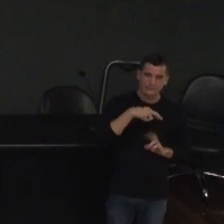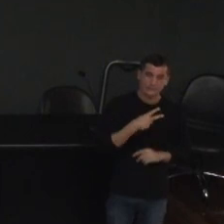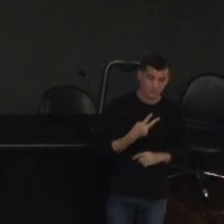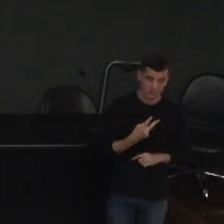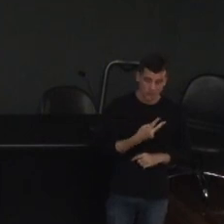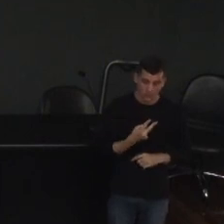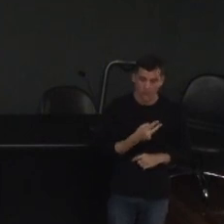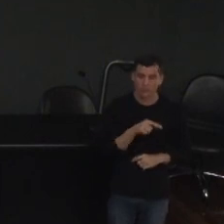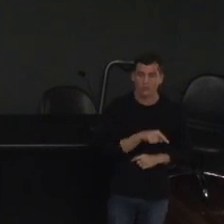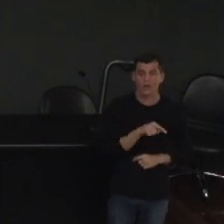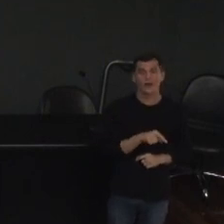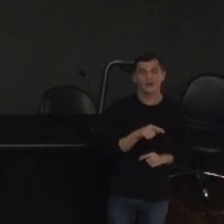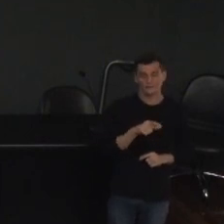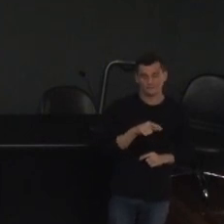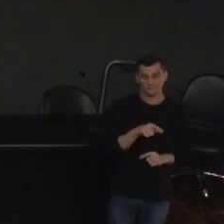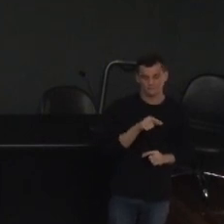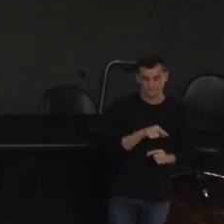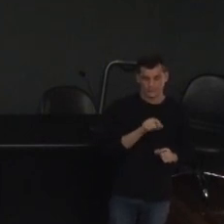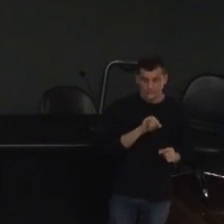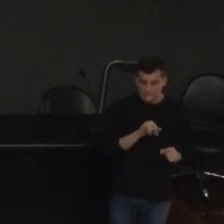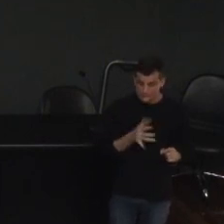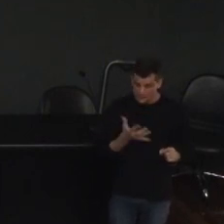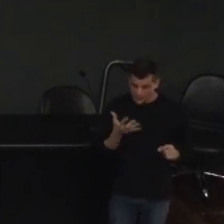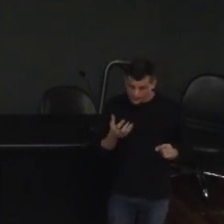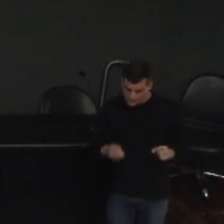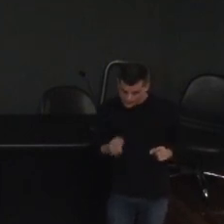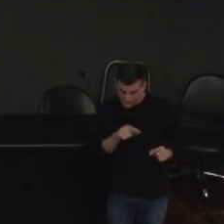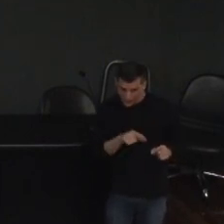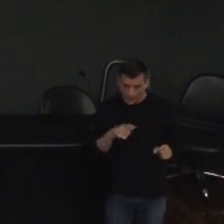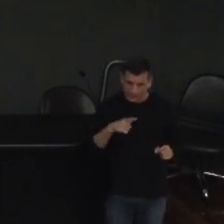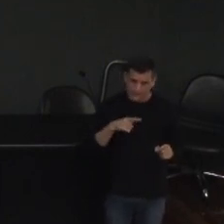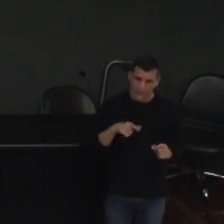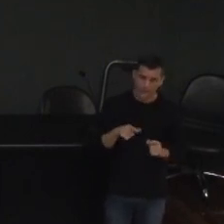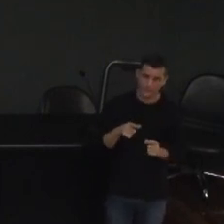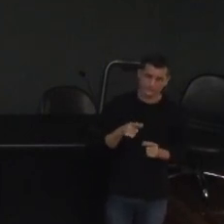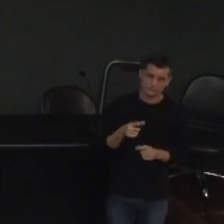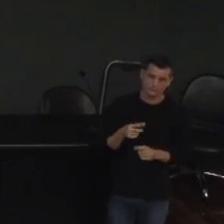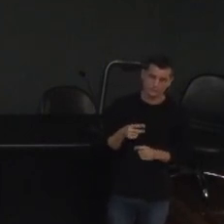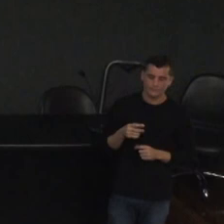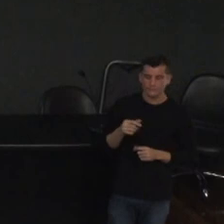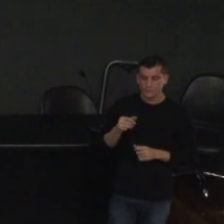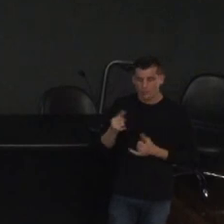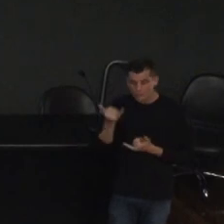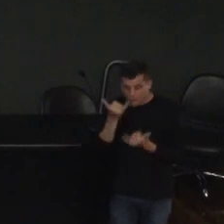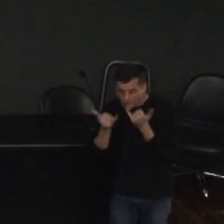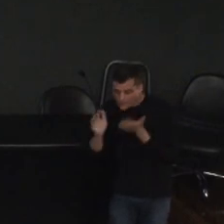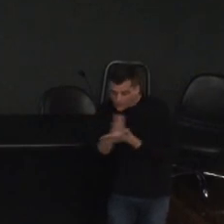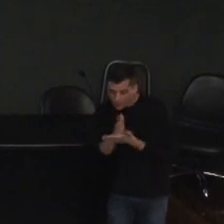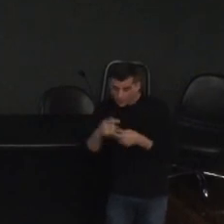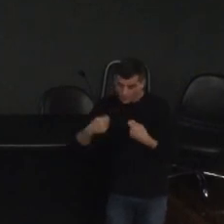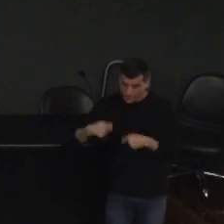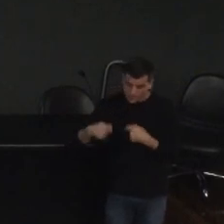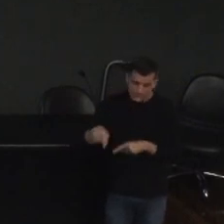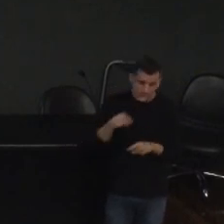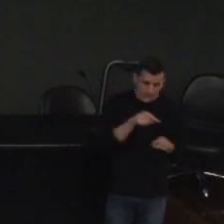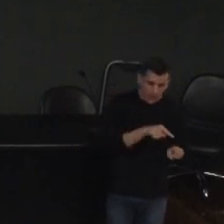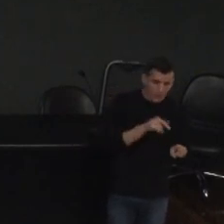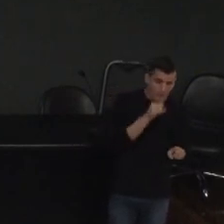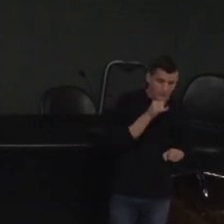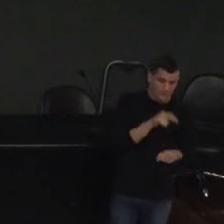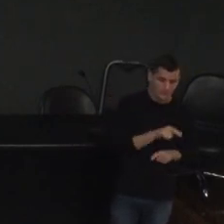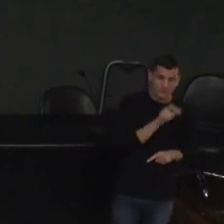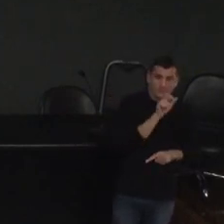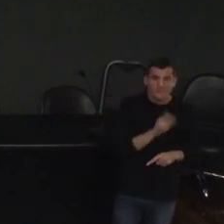exigido quando as informações forem necessárias a prevenção e diagnóstico médico quando a pessoa